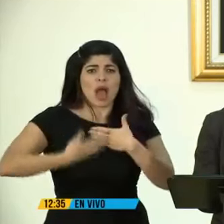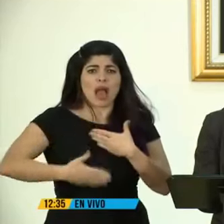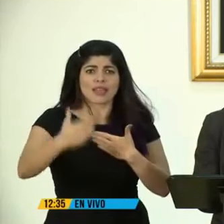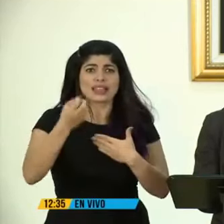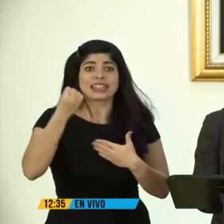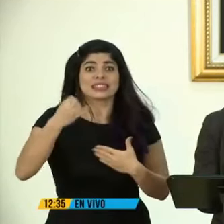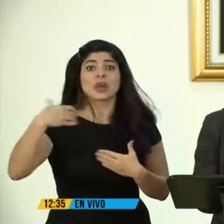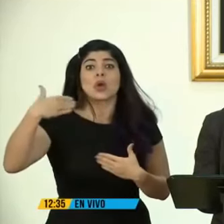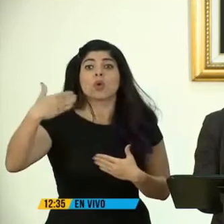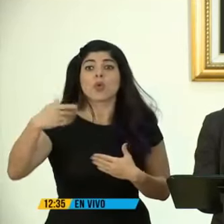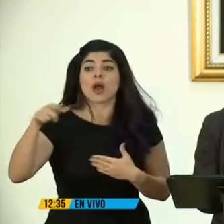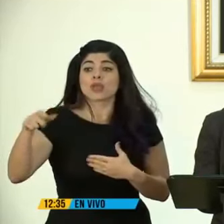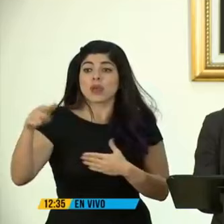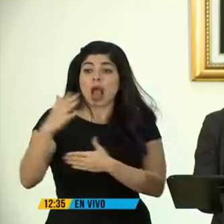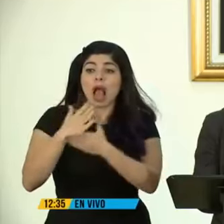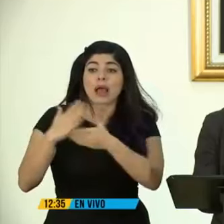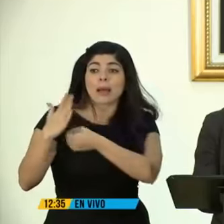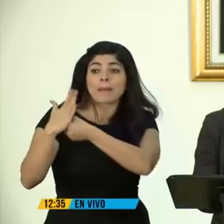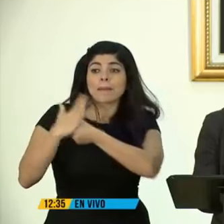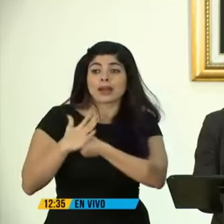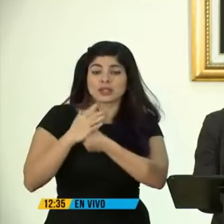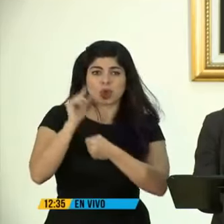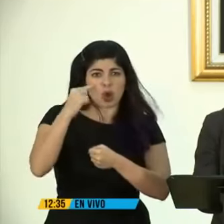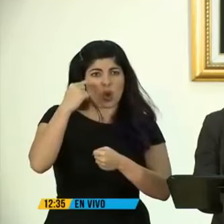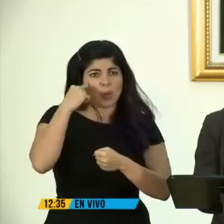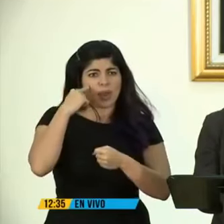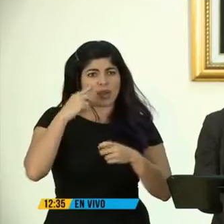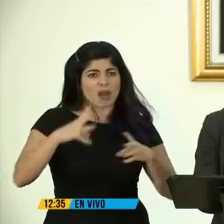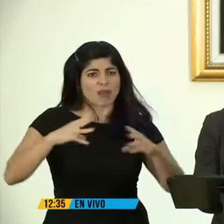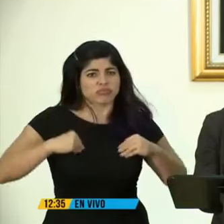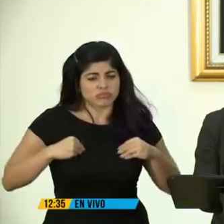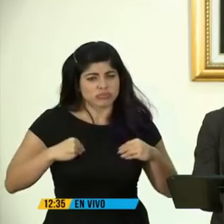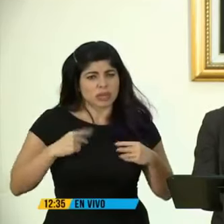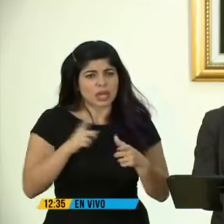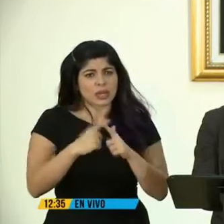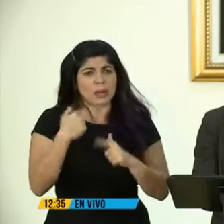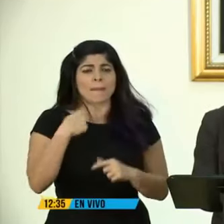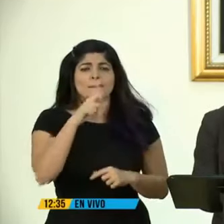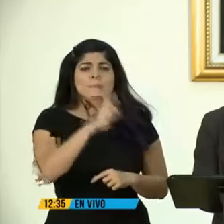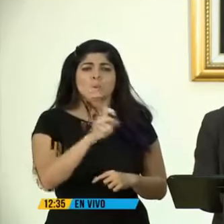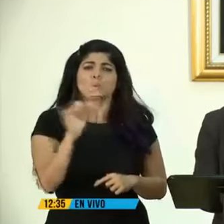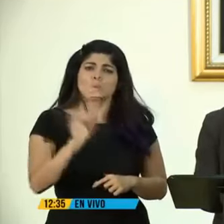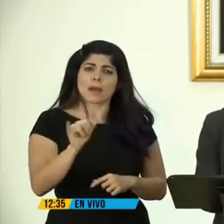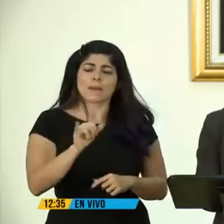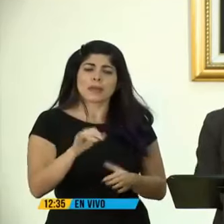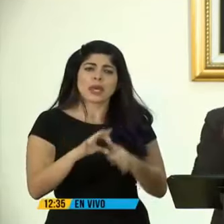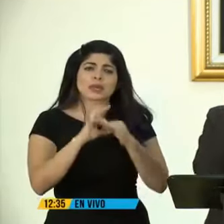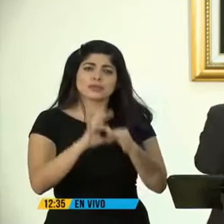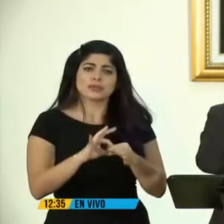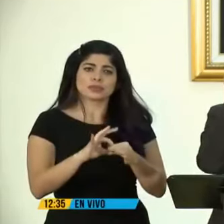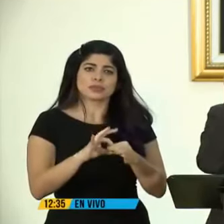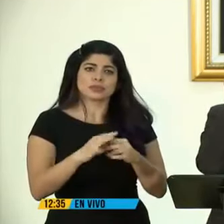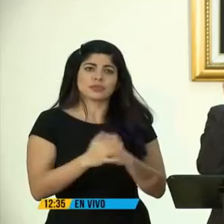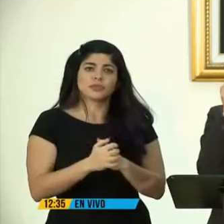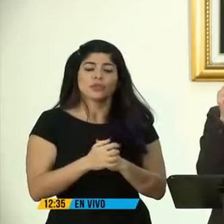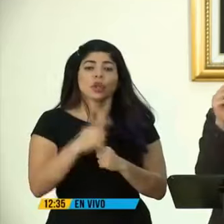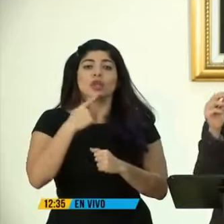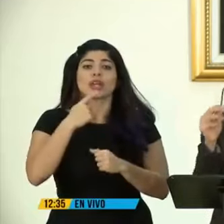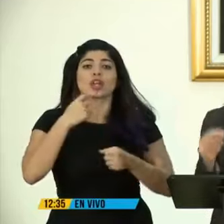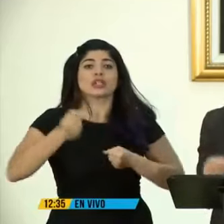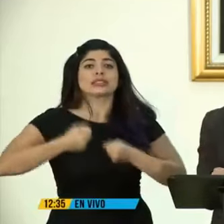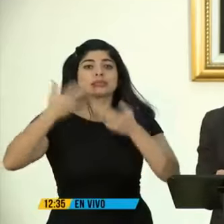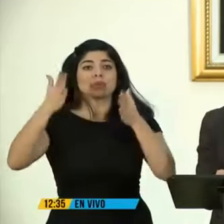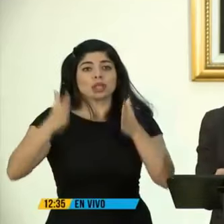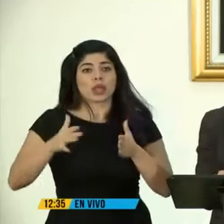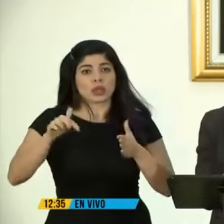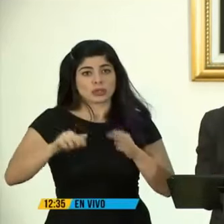si cada vez que haya un tipo de presión de estas el gobierno vaya a ceder. Le pregunto también con respecto a lo que dijeron los exportadores